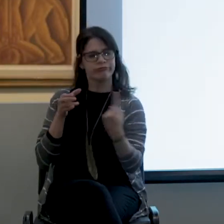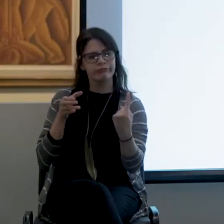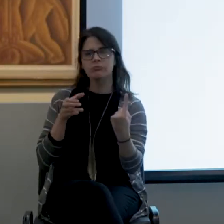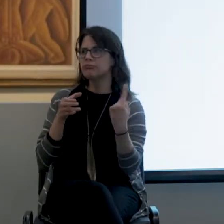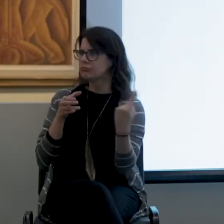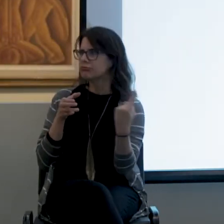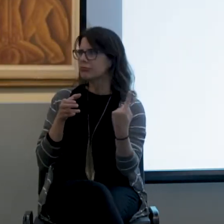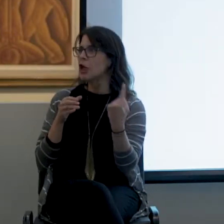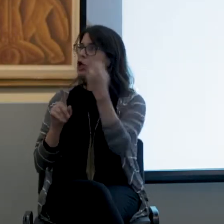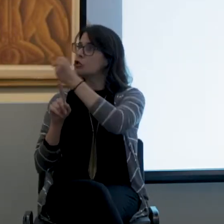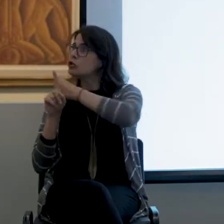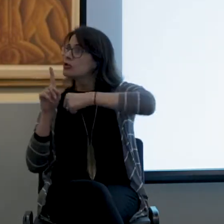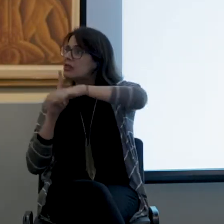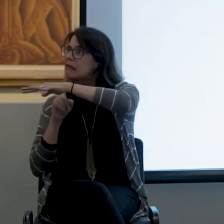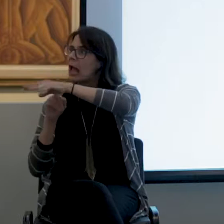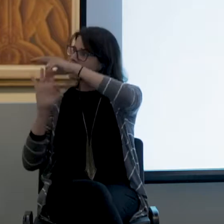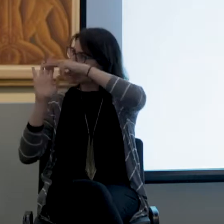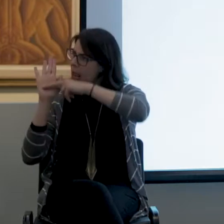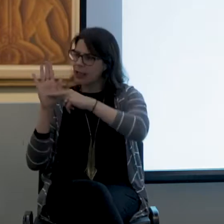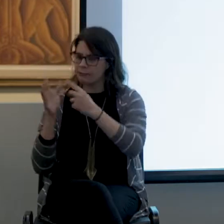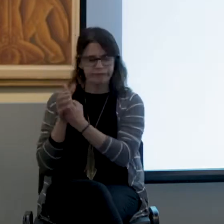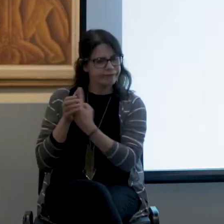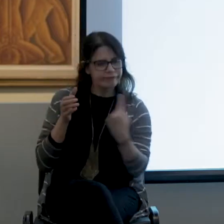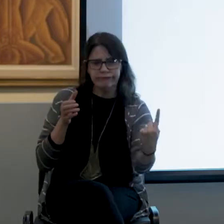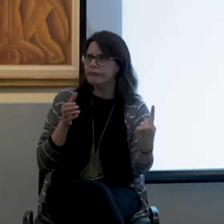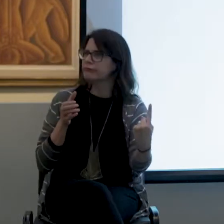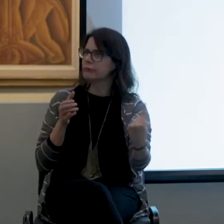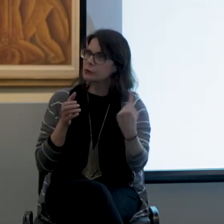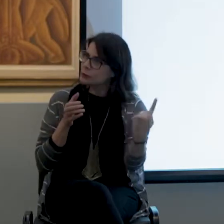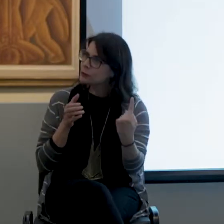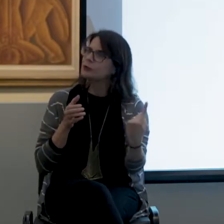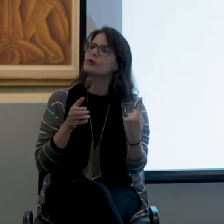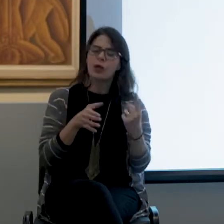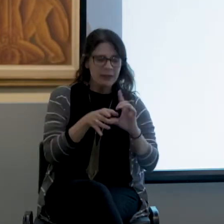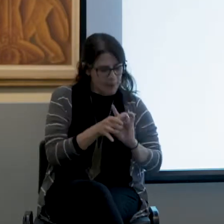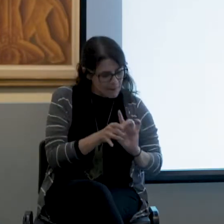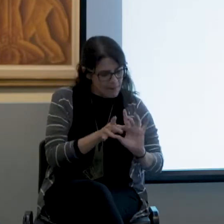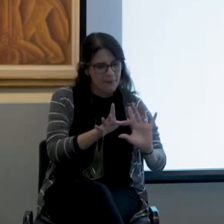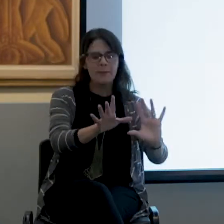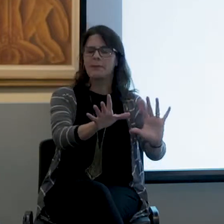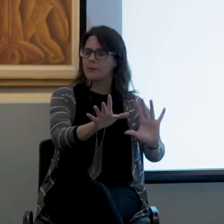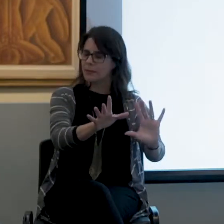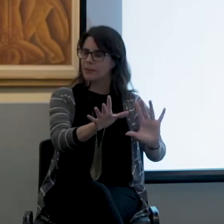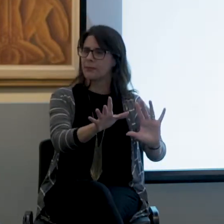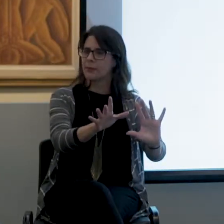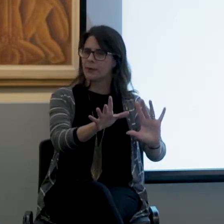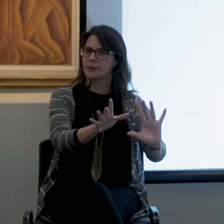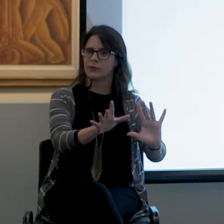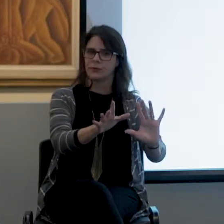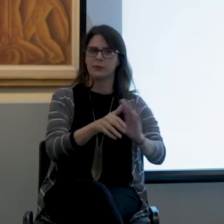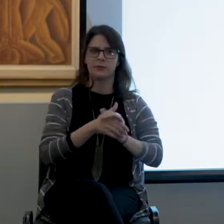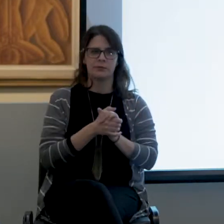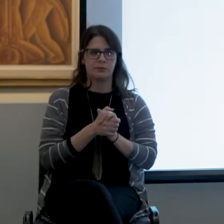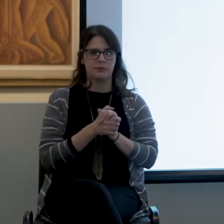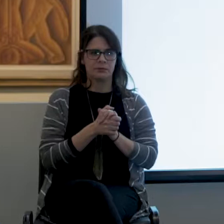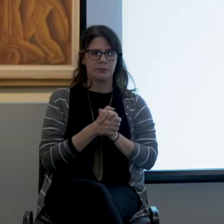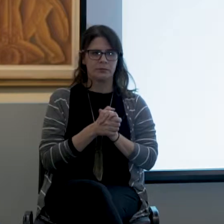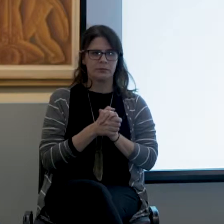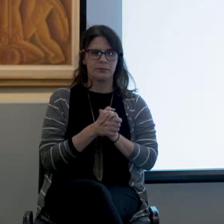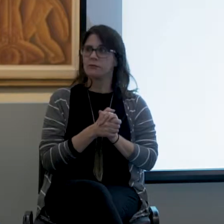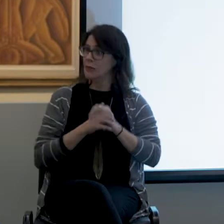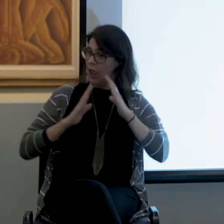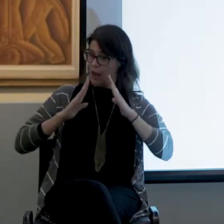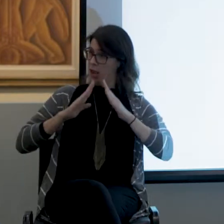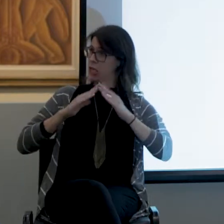regras sociais, que não eram vistas como dogmas que não podiam ser rompidos. Autônomo